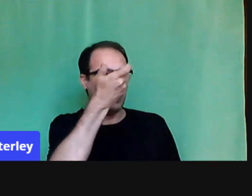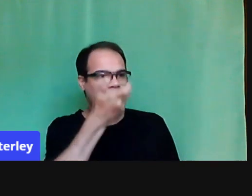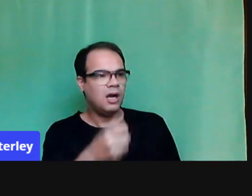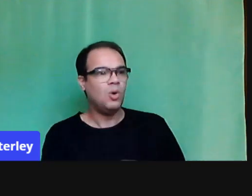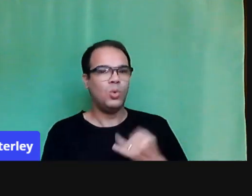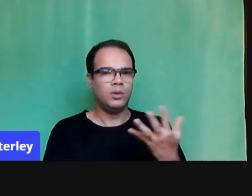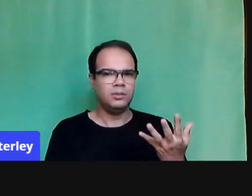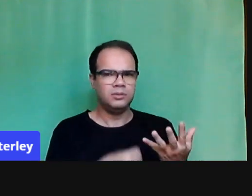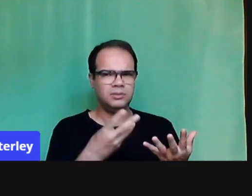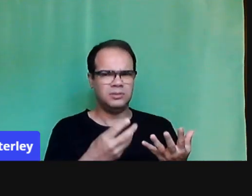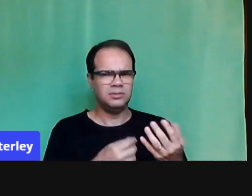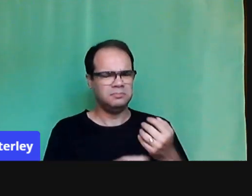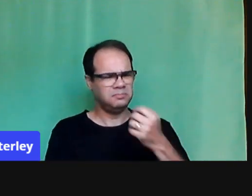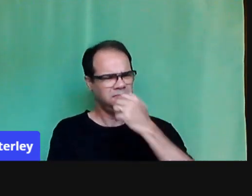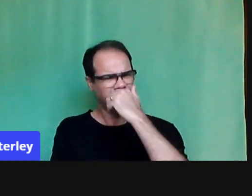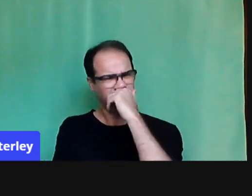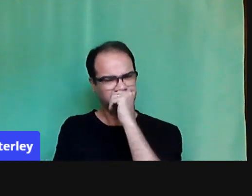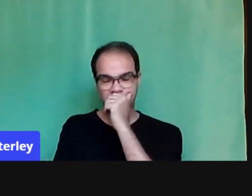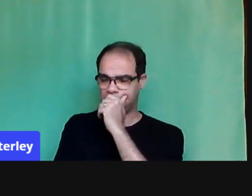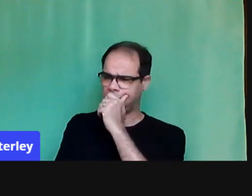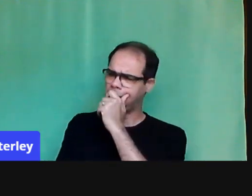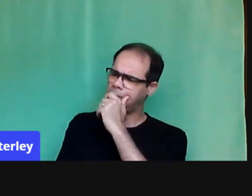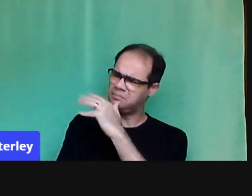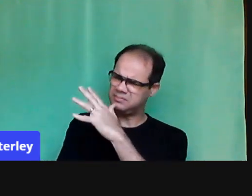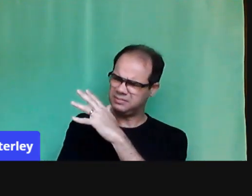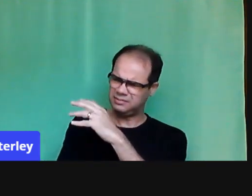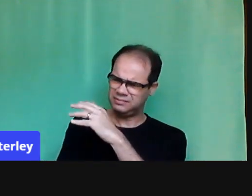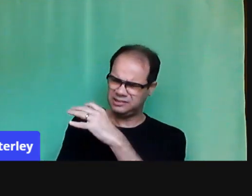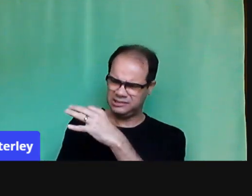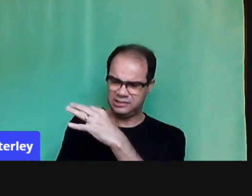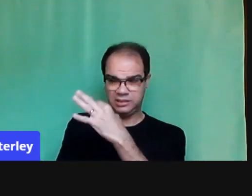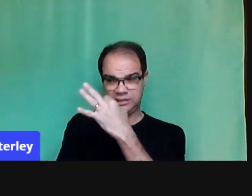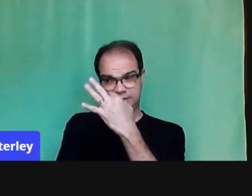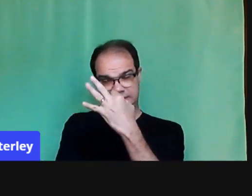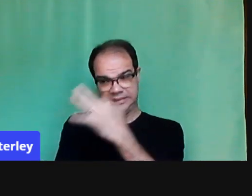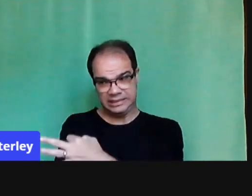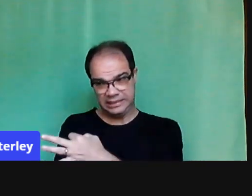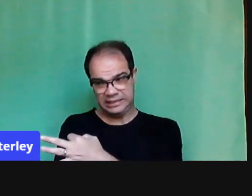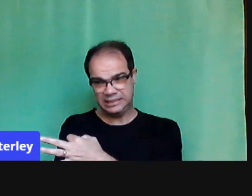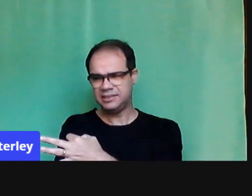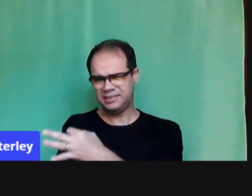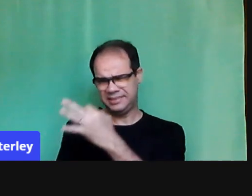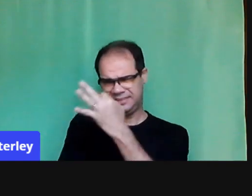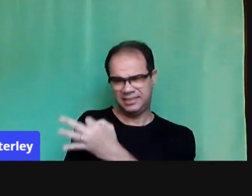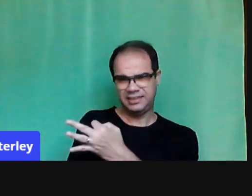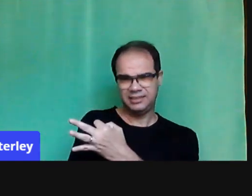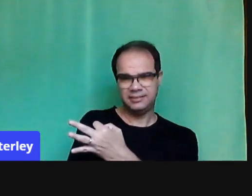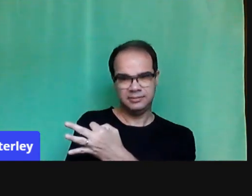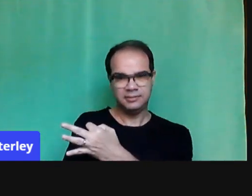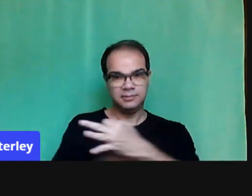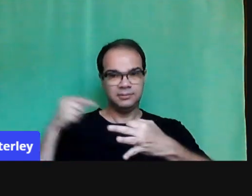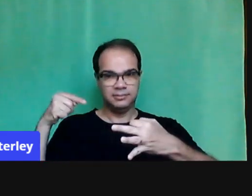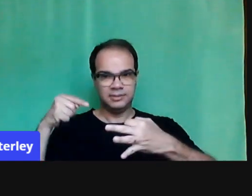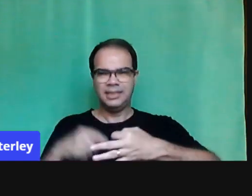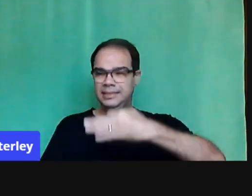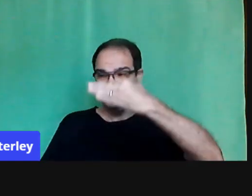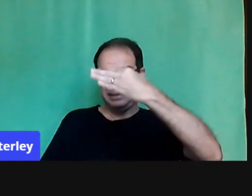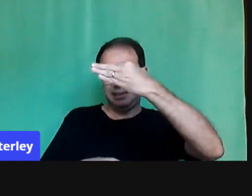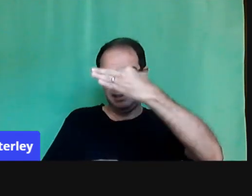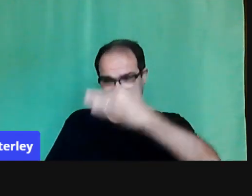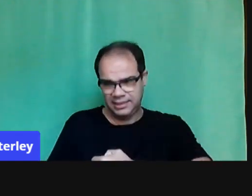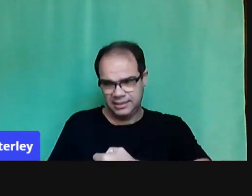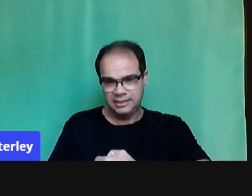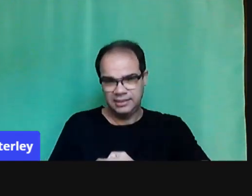mas será, João, que é isso? E essa expressão de será, né, a expressão e a palavra